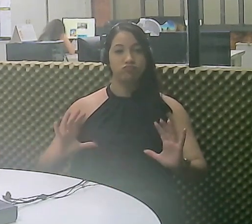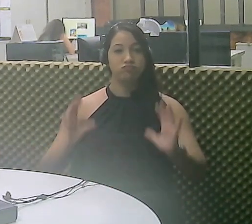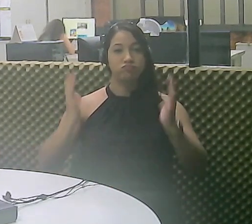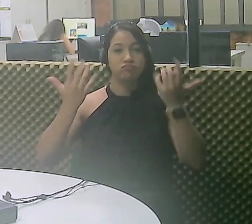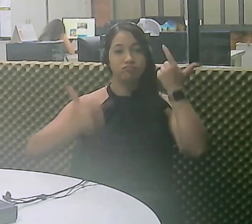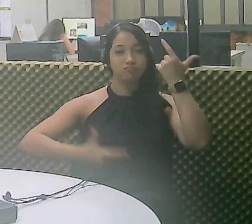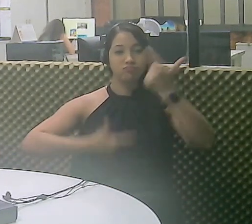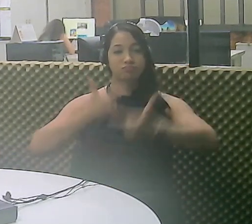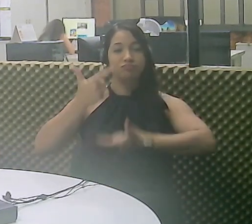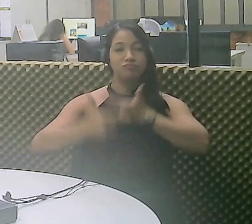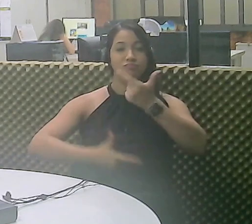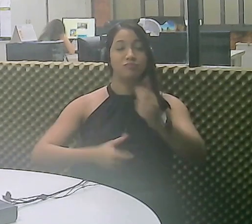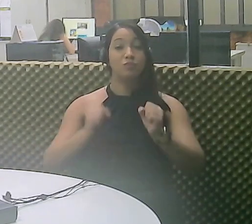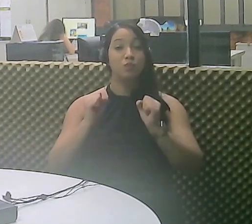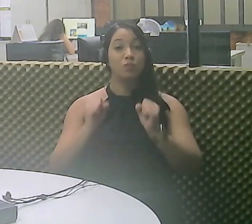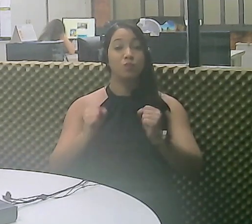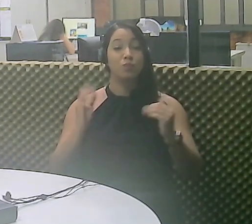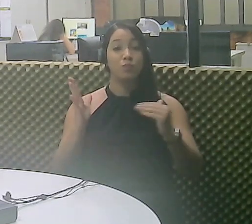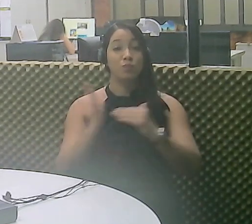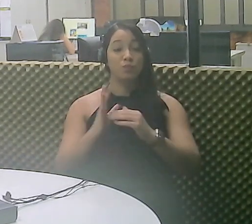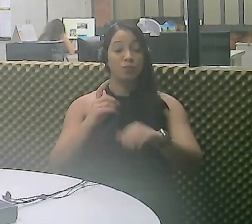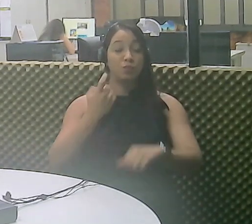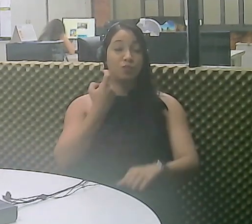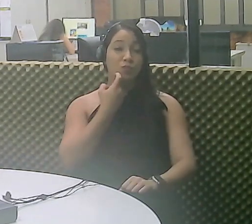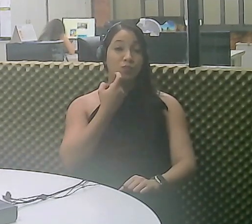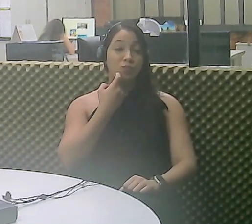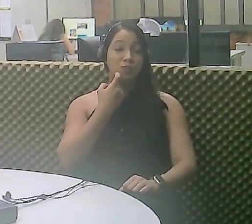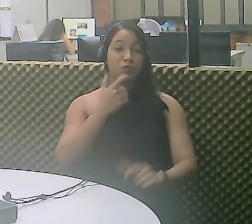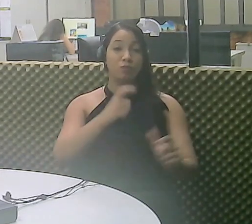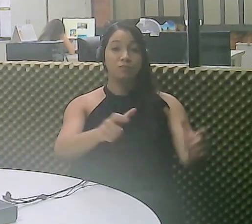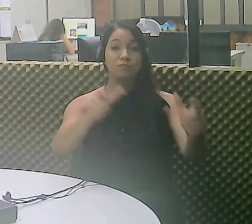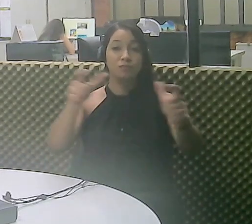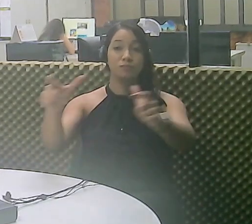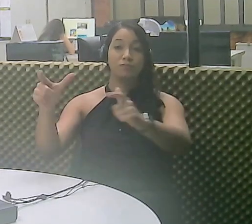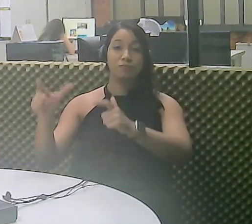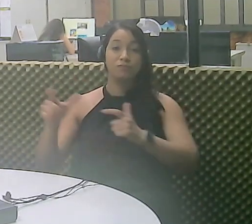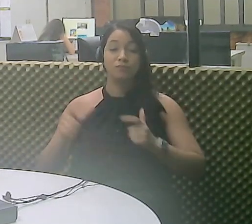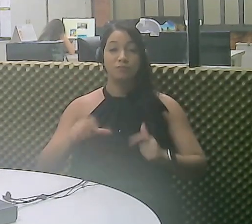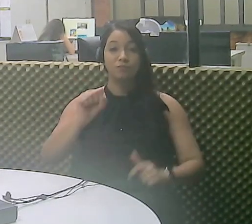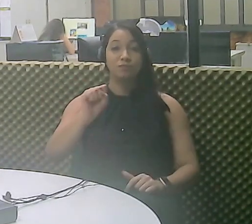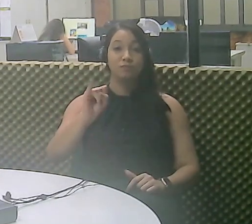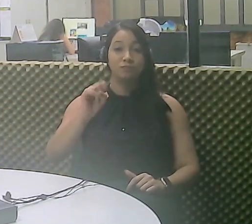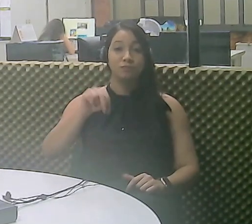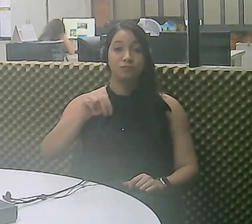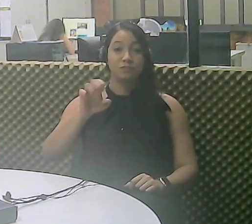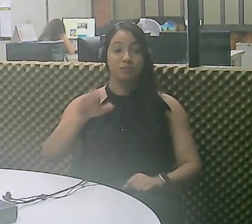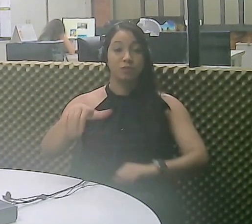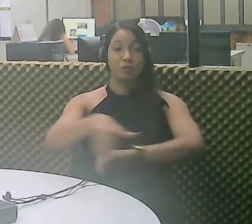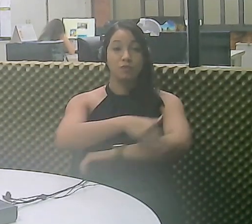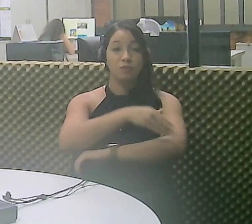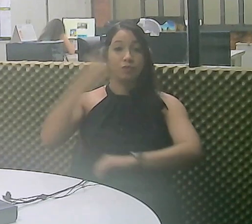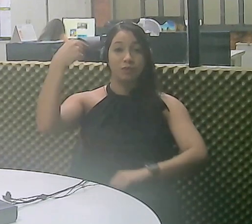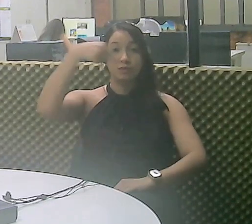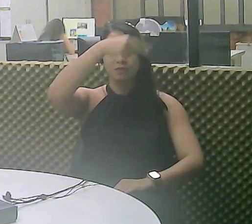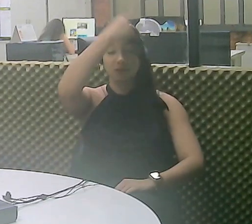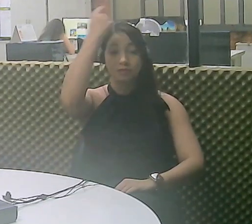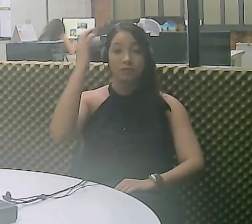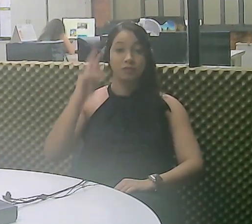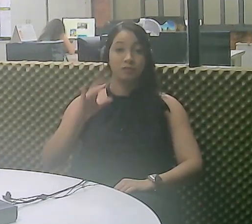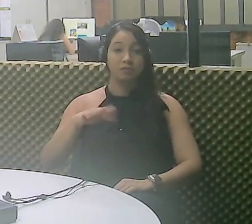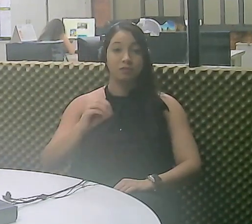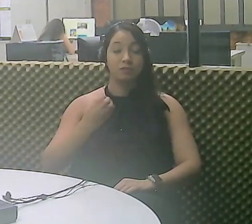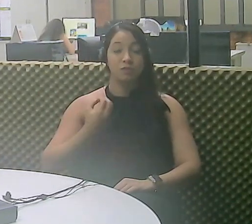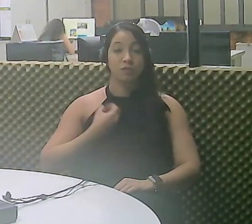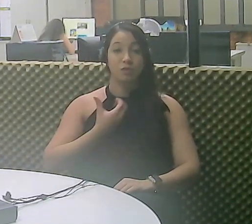de Empregos podem ser feitas até essas sextas nos seguintes locais. Cine, que fica na rua São Francisco de Assis,